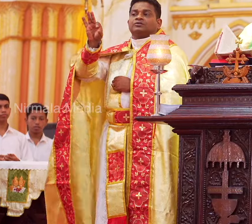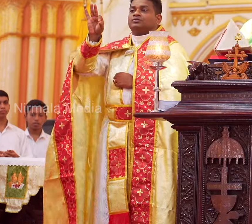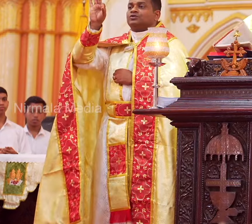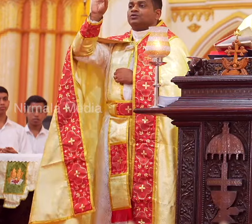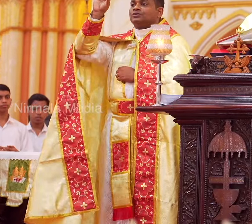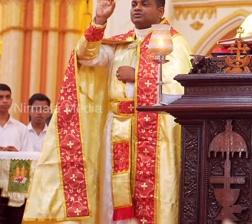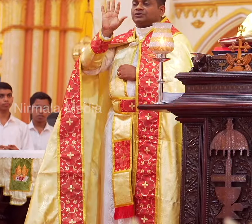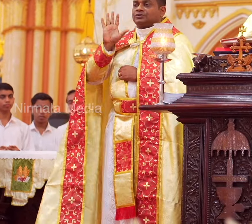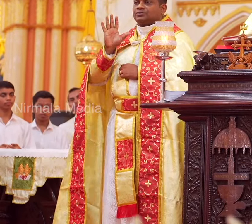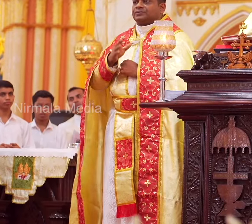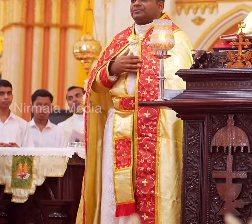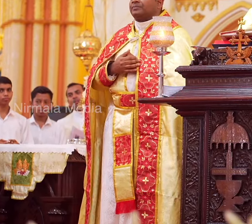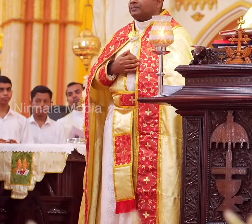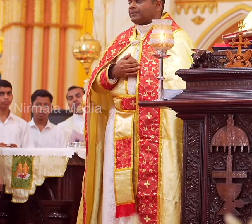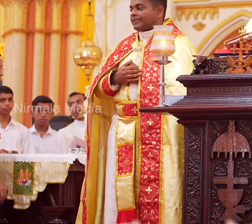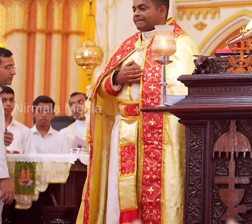നിയോഗിച്ചിരിക്കുന്നു.